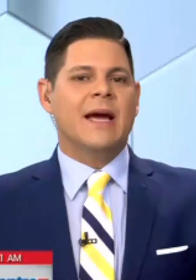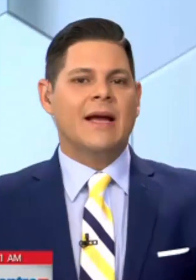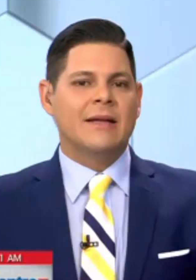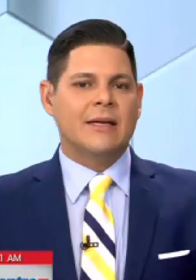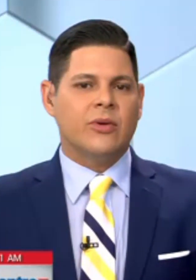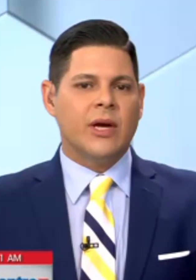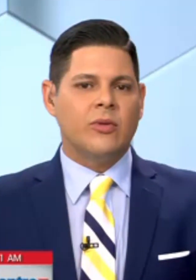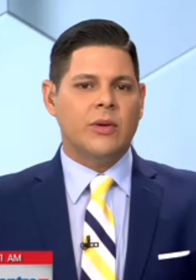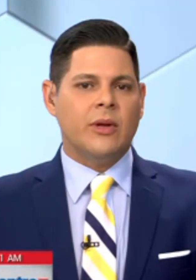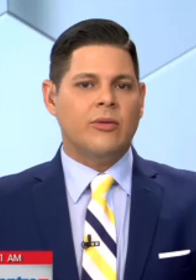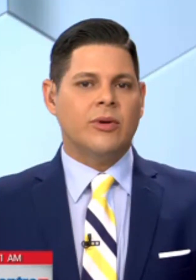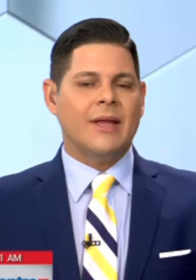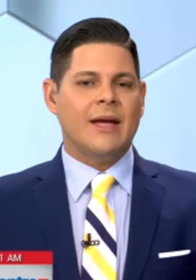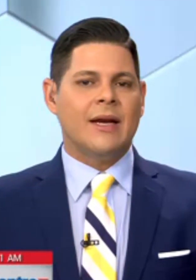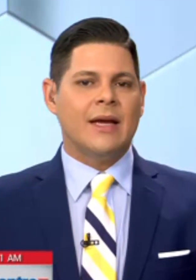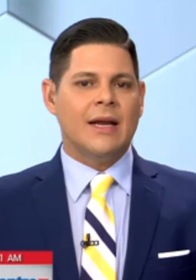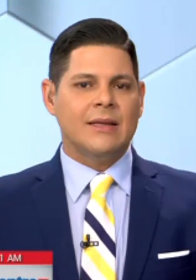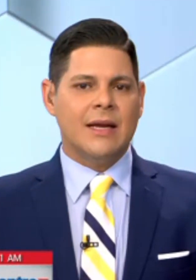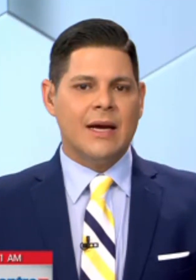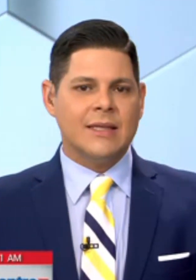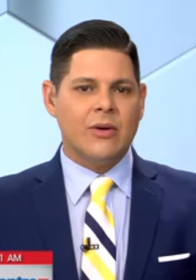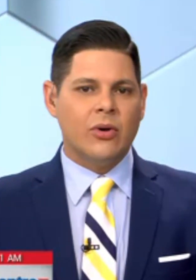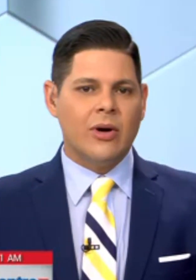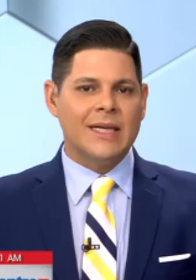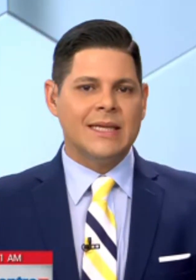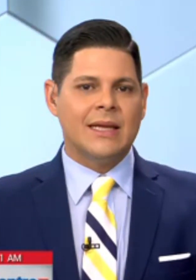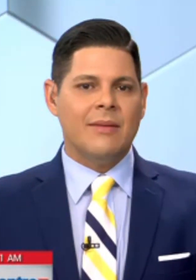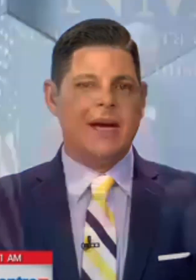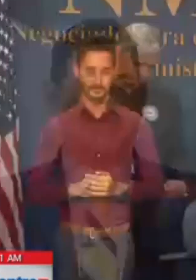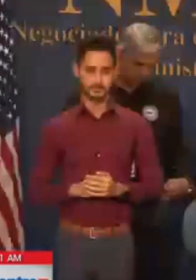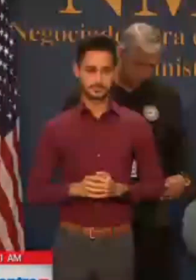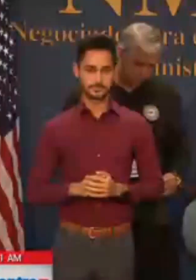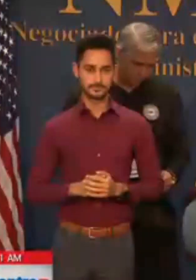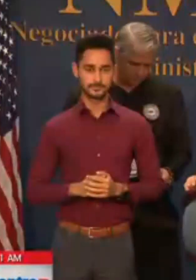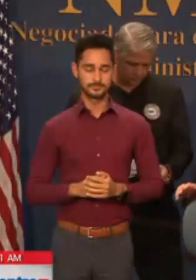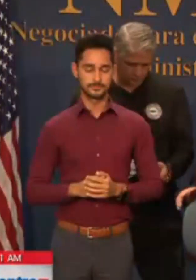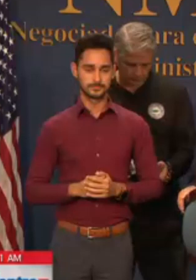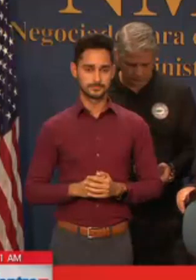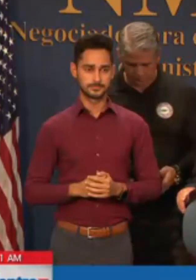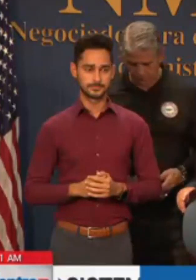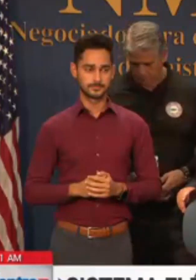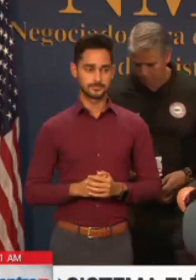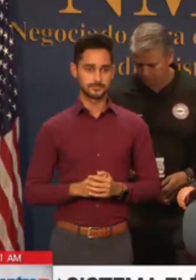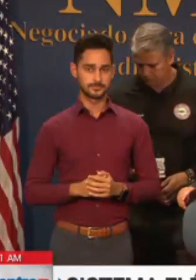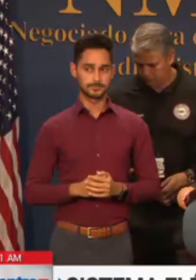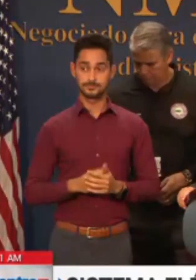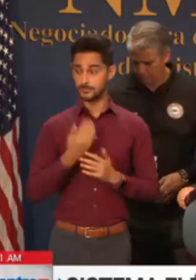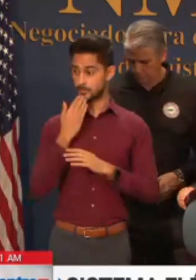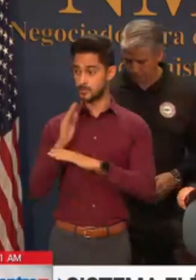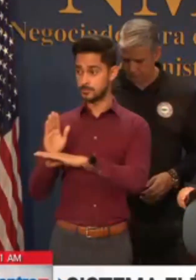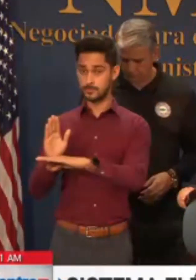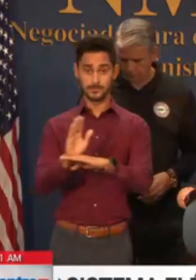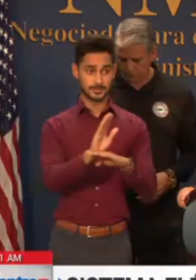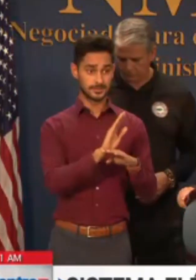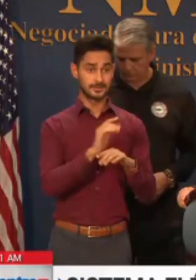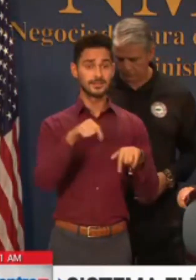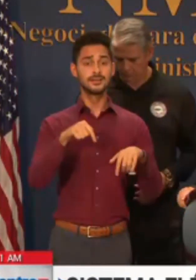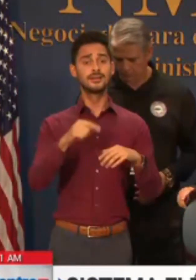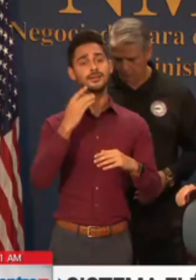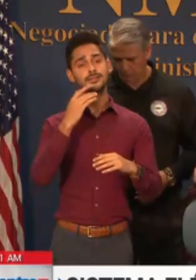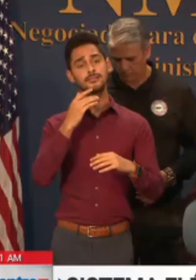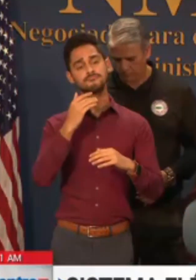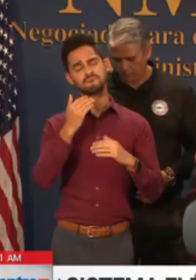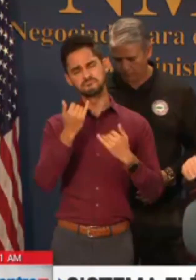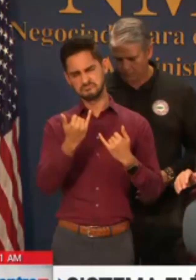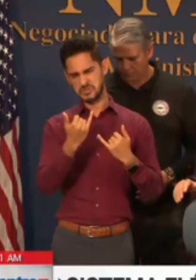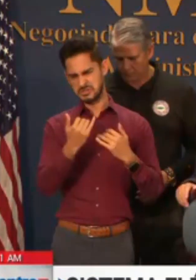amigos pensé que el director ejecutivo de la autoridad de energía eléctrica aseguró que el sistema se encuentra en mejores condiciones que cuando pasó el huracán maría